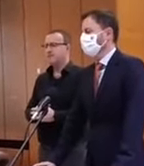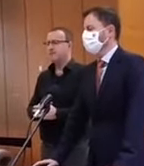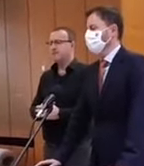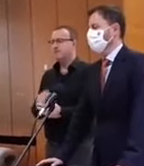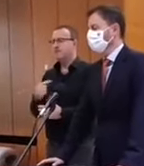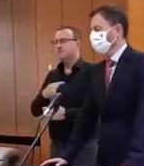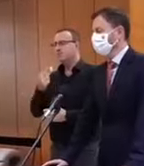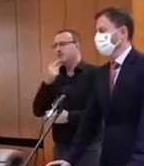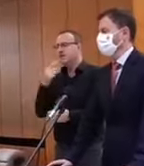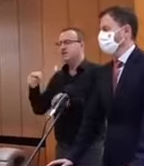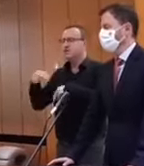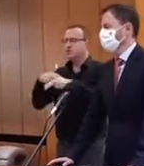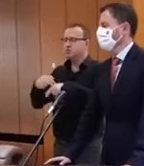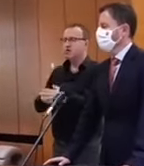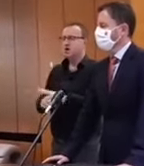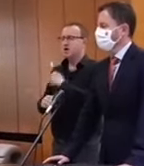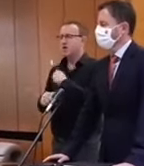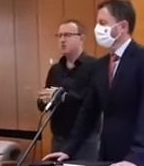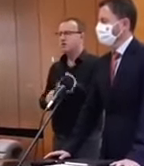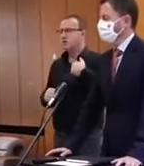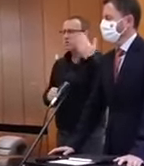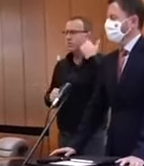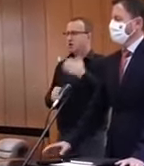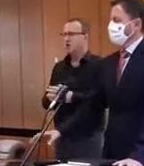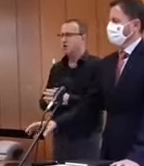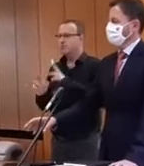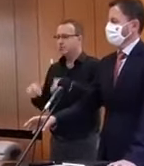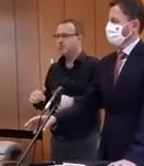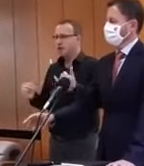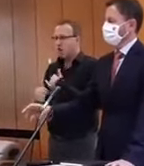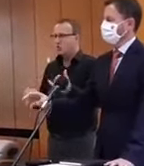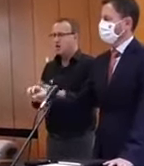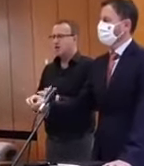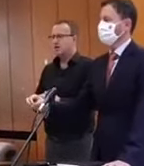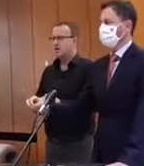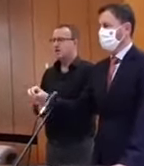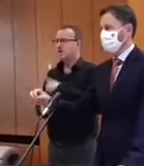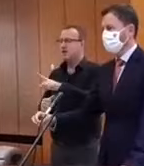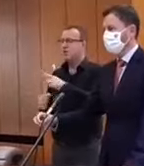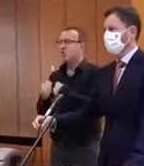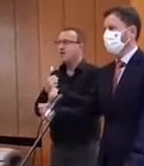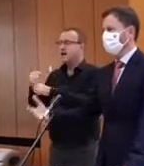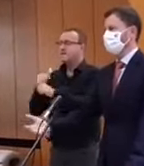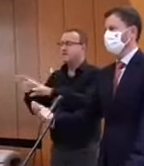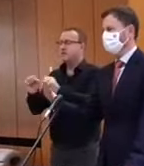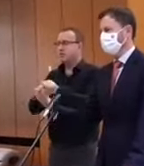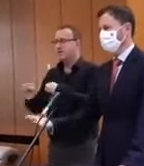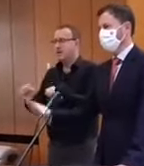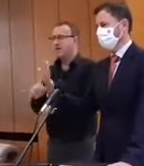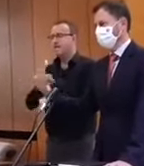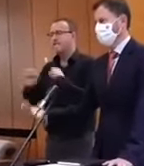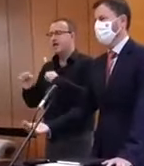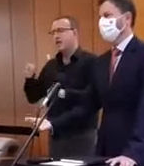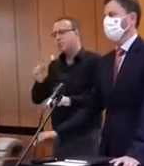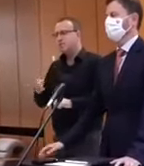by som povedal, diskusie, aby sme boli naozaj... Prečo tento návrh schvaľuje vláda? Vláda si musí byť